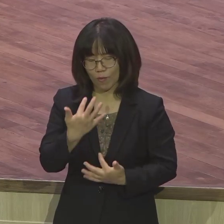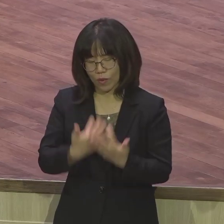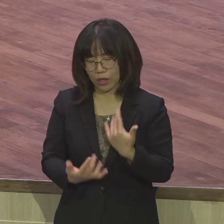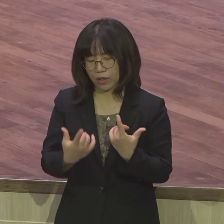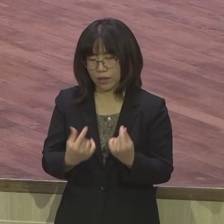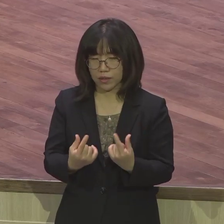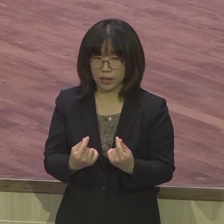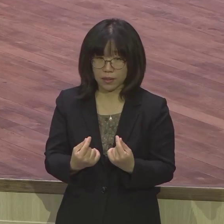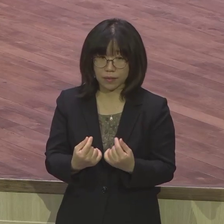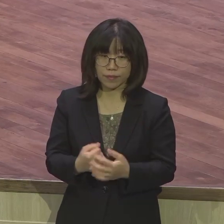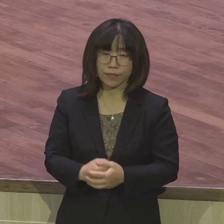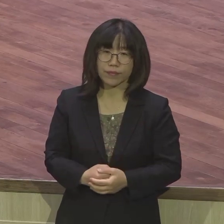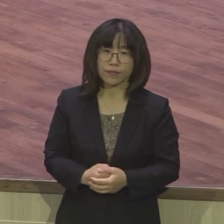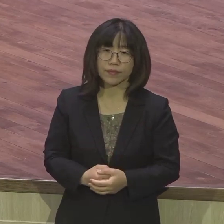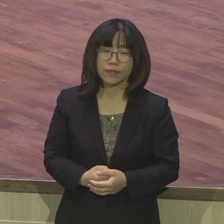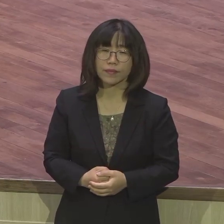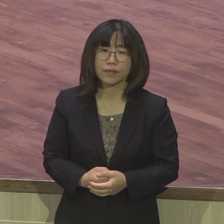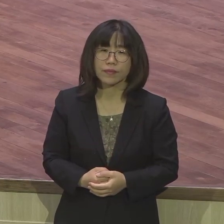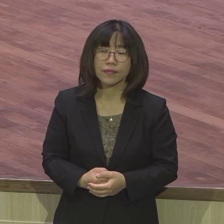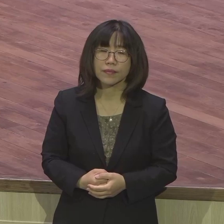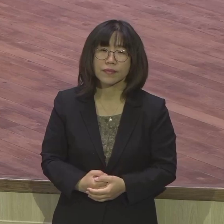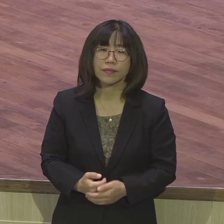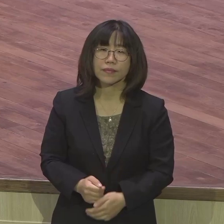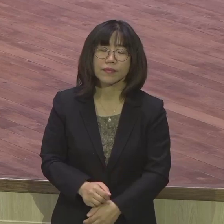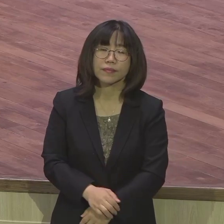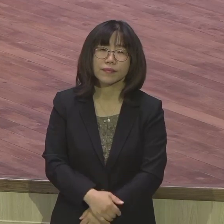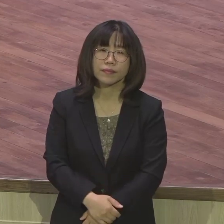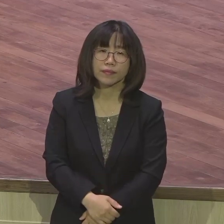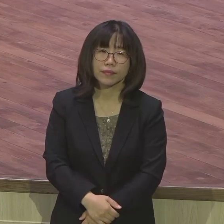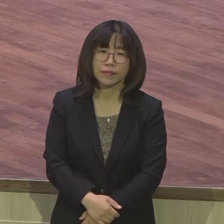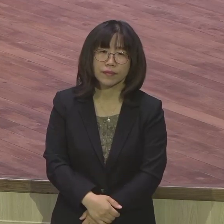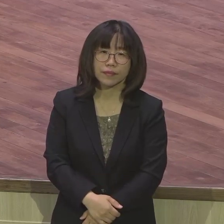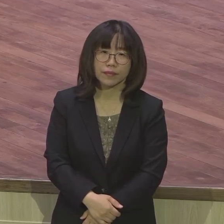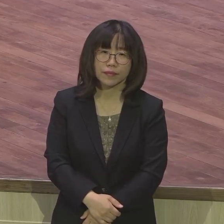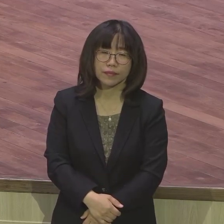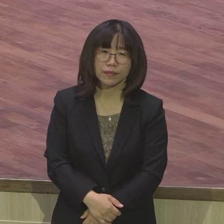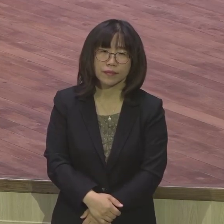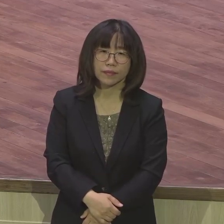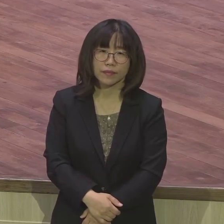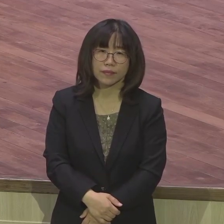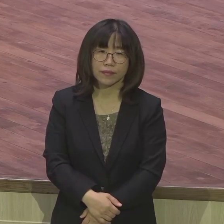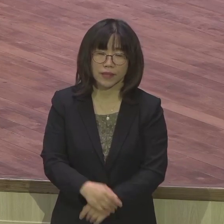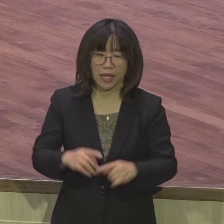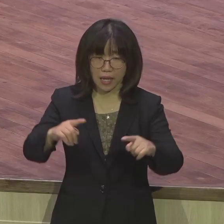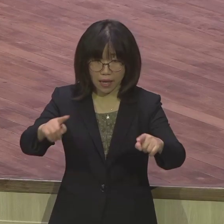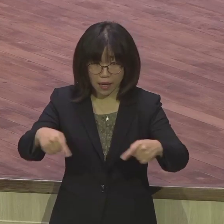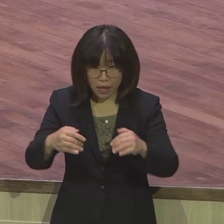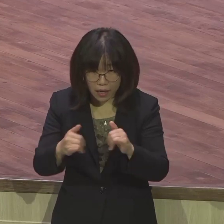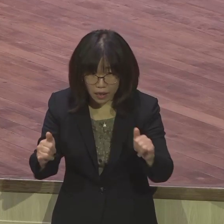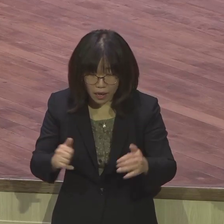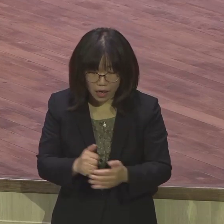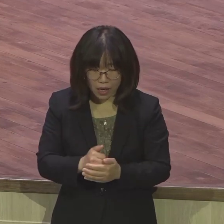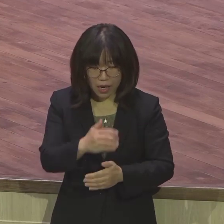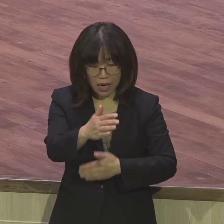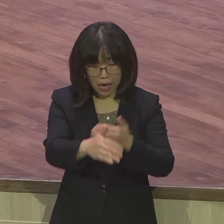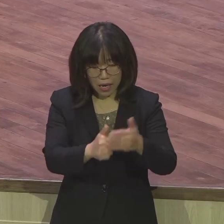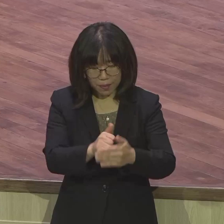거예요. 막 열심히 했다는 게 아니라 무작정 했다는 게 아니라 그런데도 엘리야에게는 한계가 왔습니다.